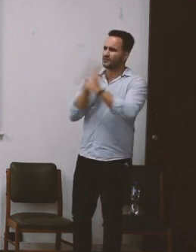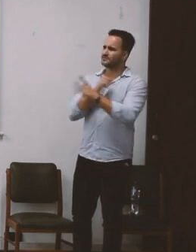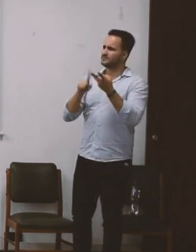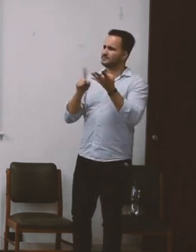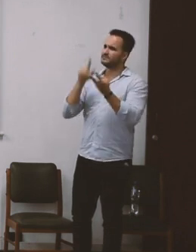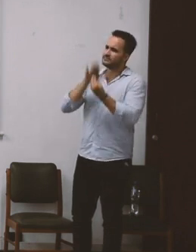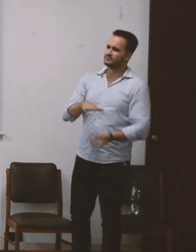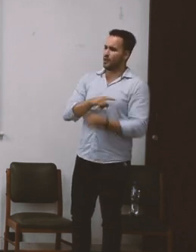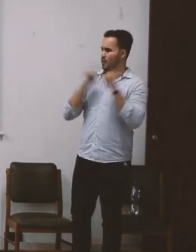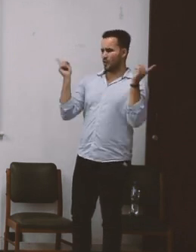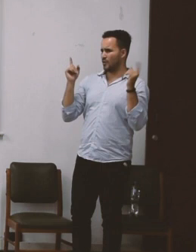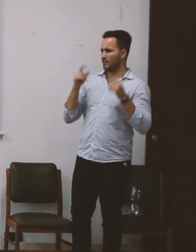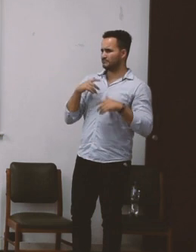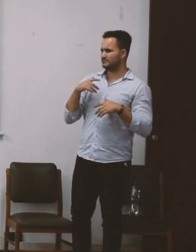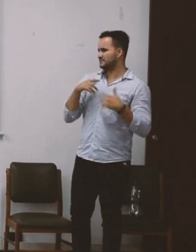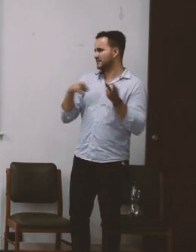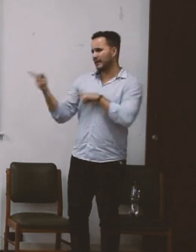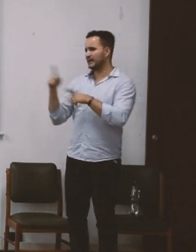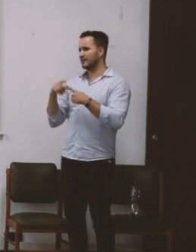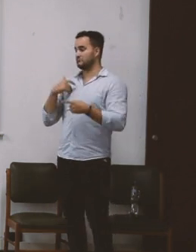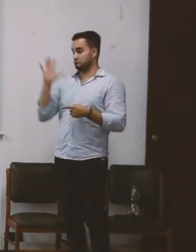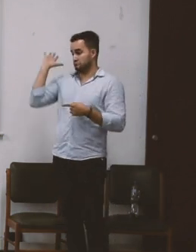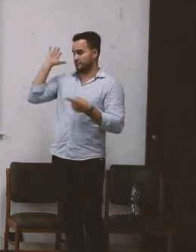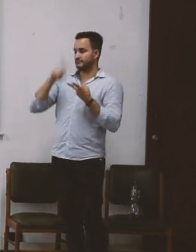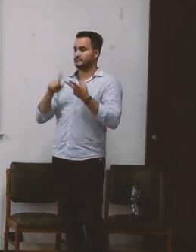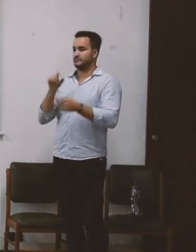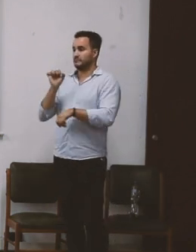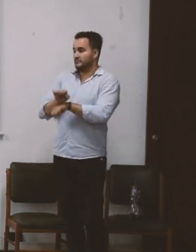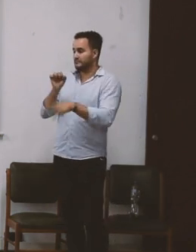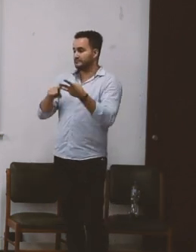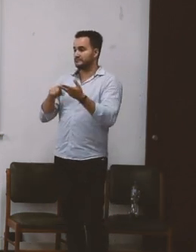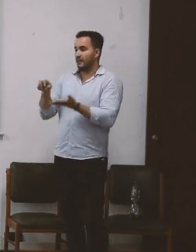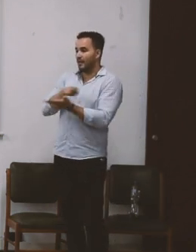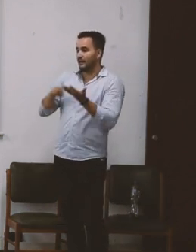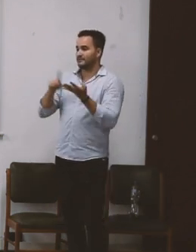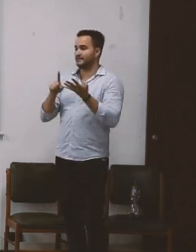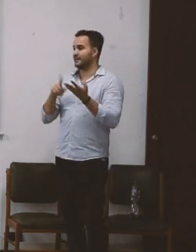presión, solo apatía, pereza, vagancia y holgazanería.